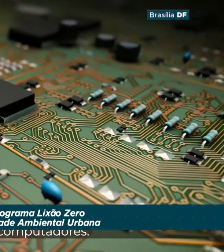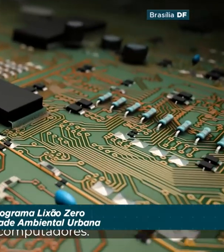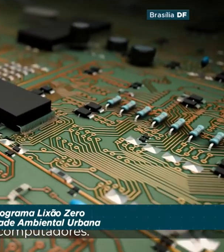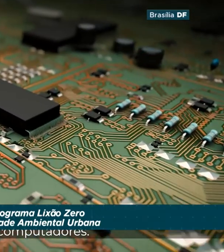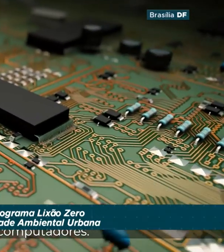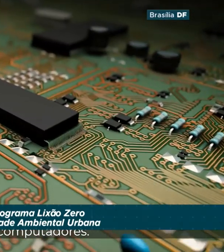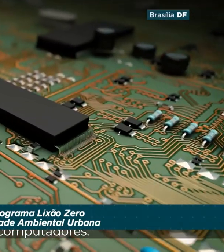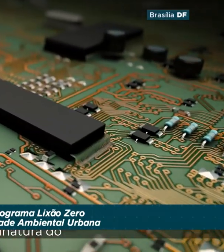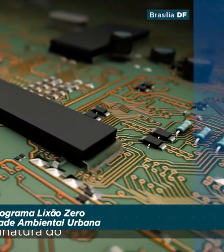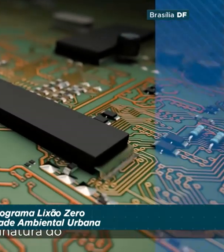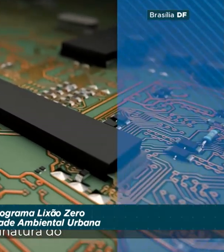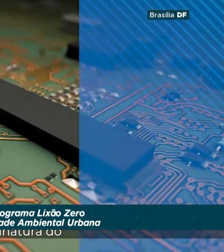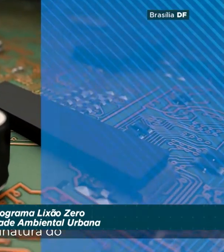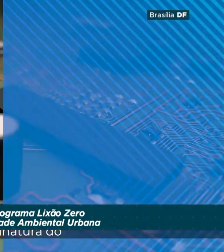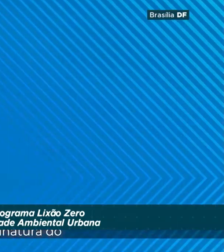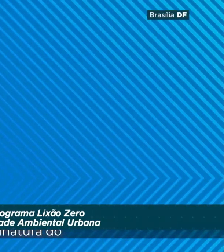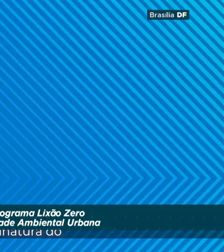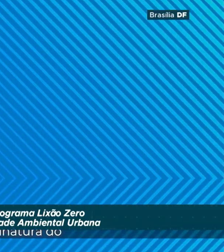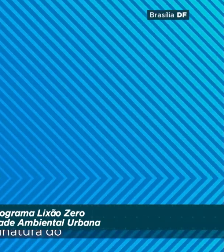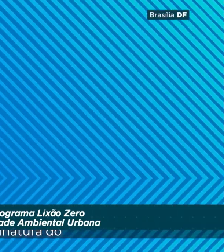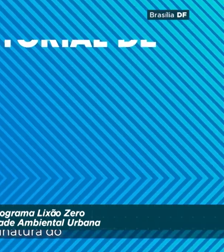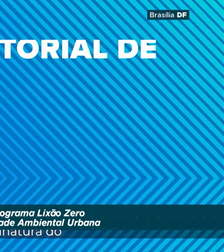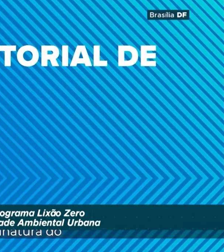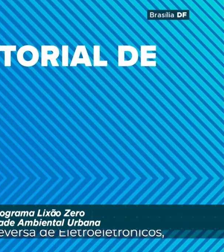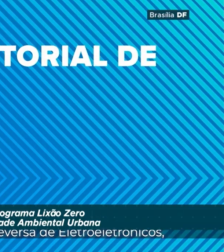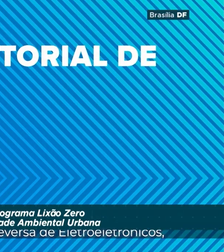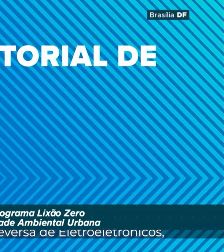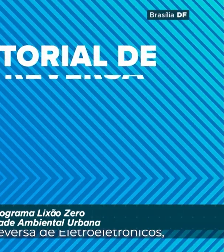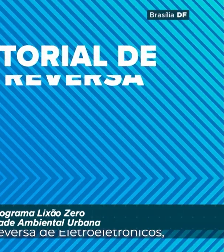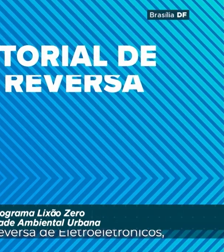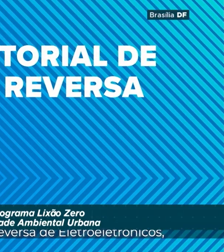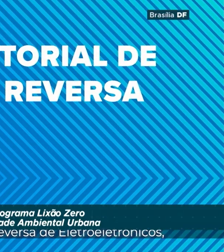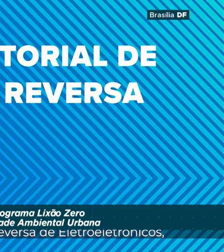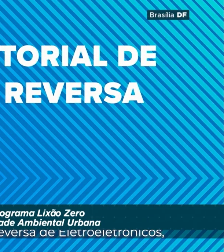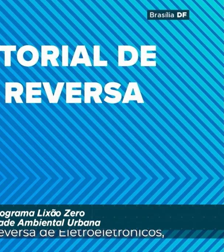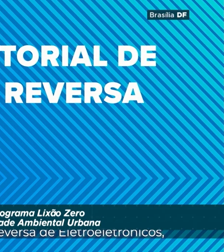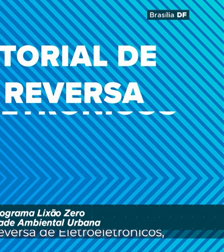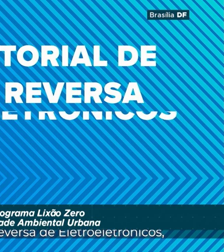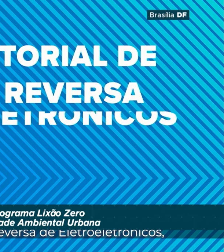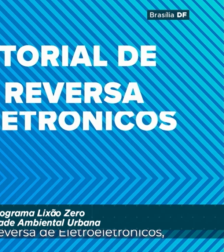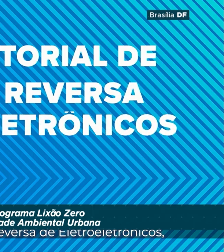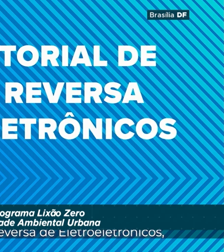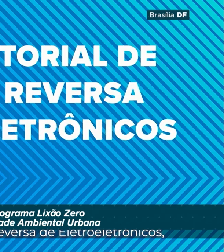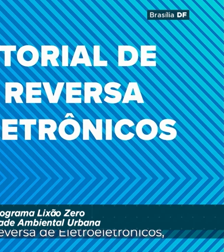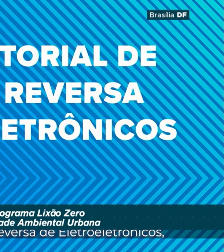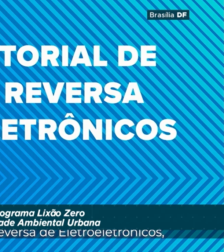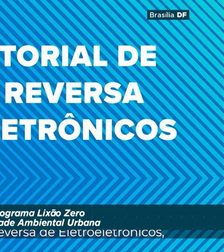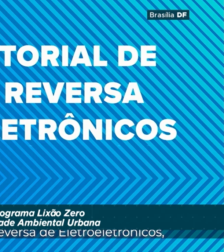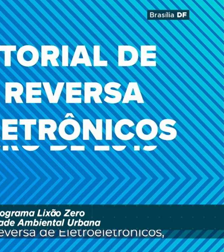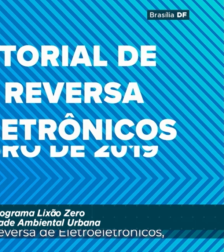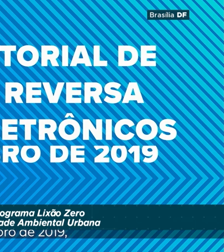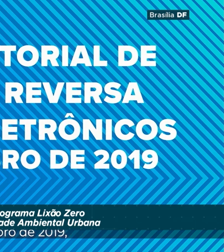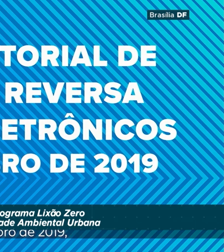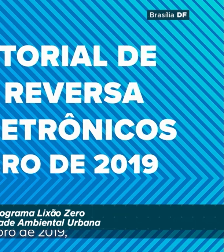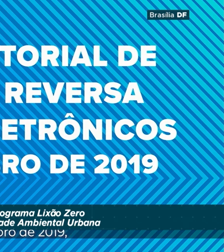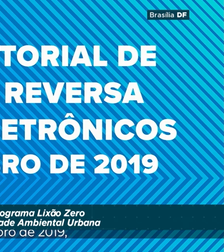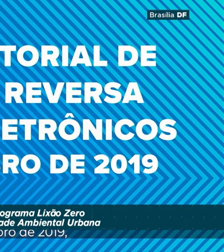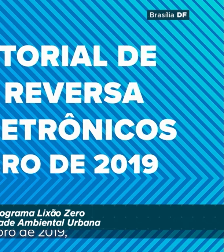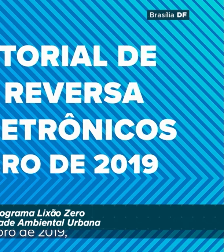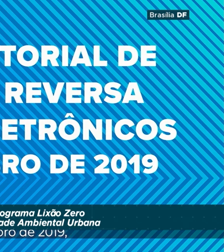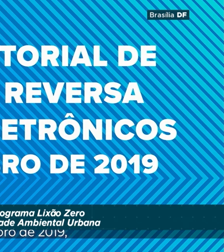celulares e computadores. Depois da assinatura do Acordo Setorial de Logística Reversa de Eletroeletrônicos, em 31 de outubro